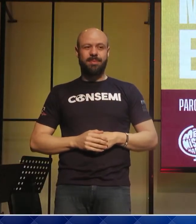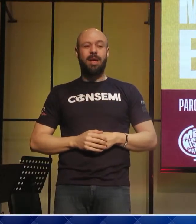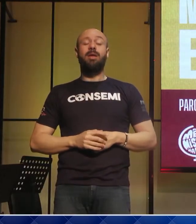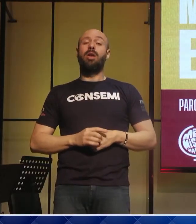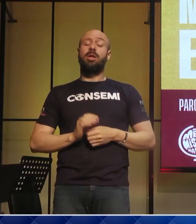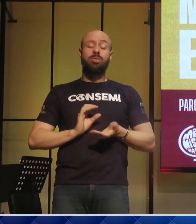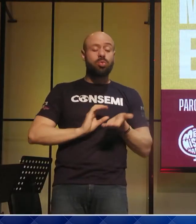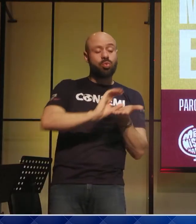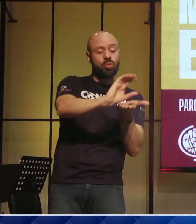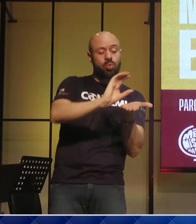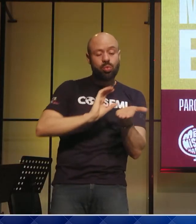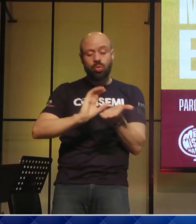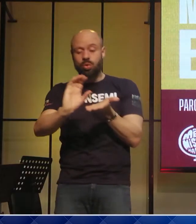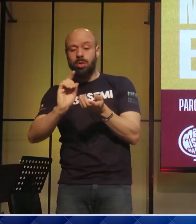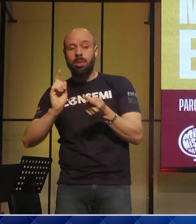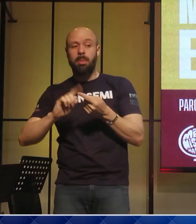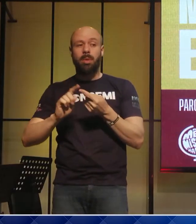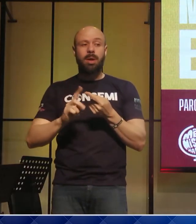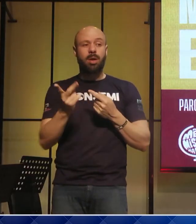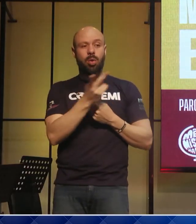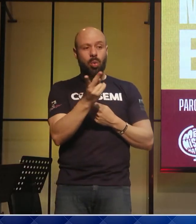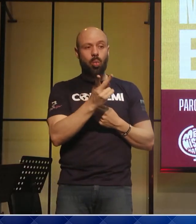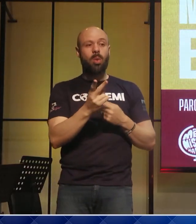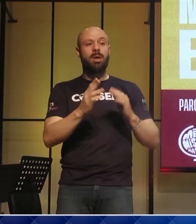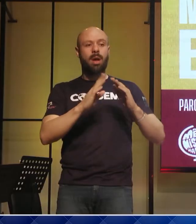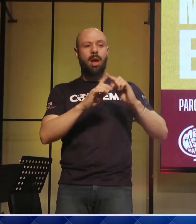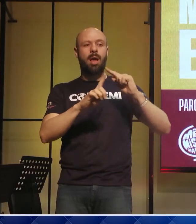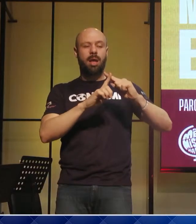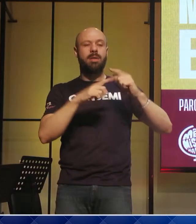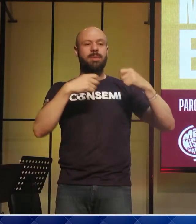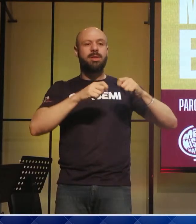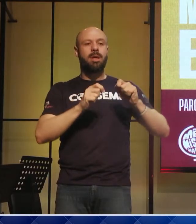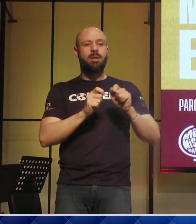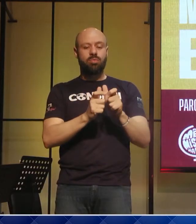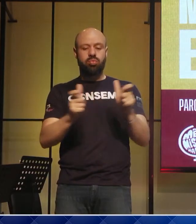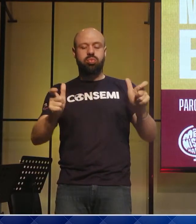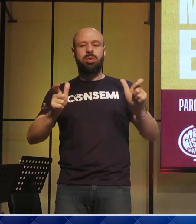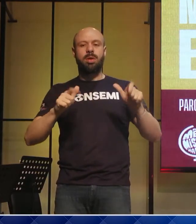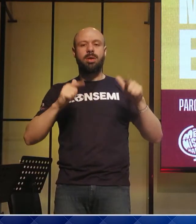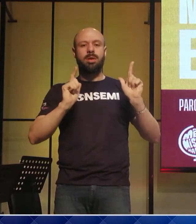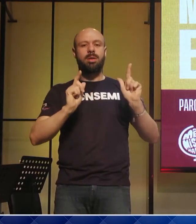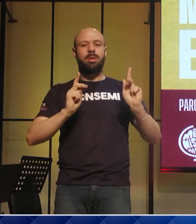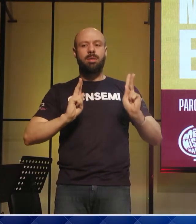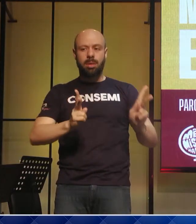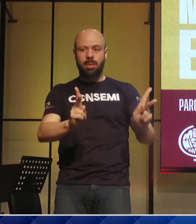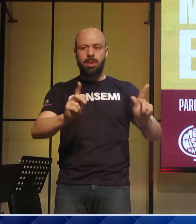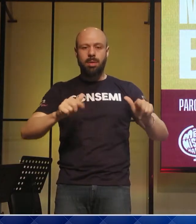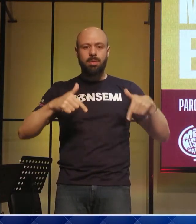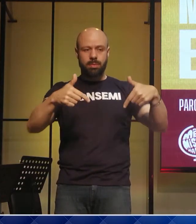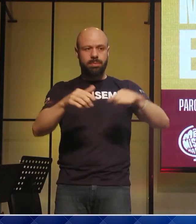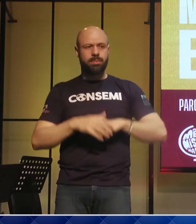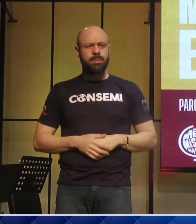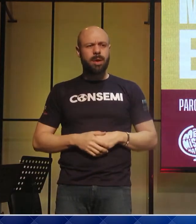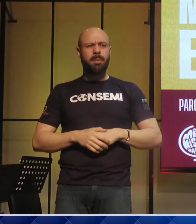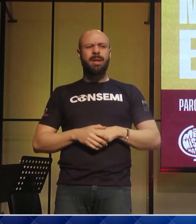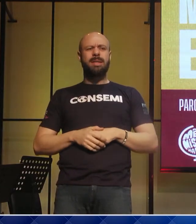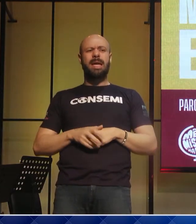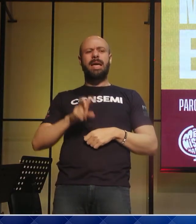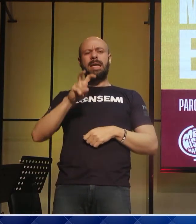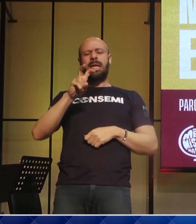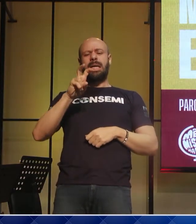igreja local lá. E, incrível que pareça, esses 500 euros, pastor, mudou a